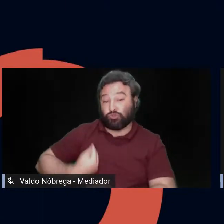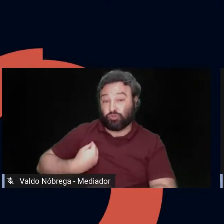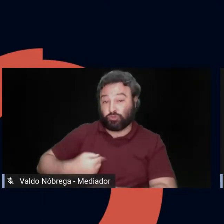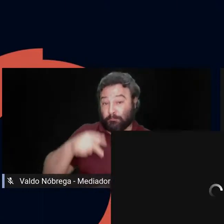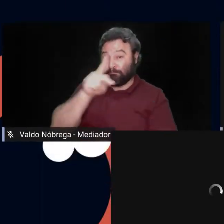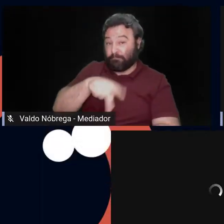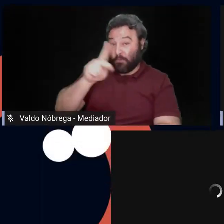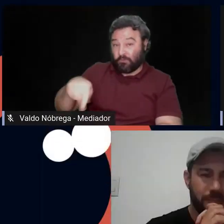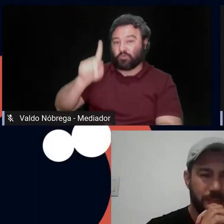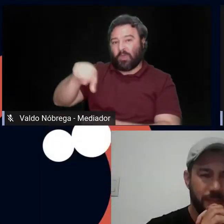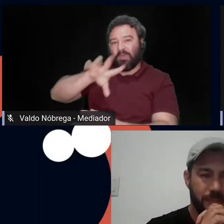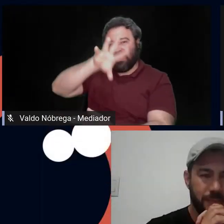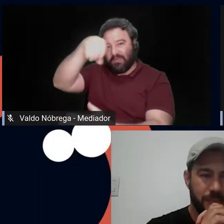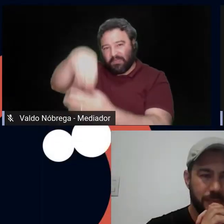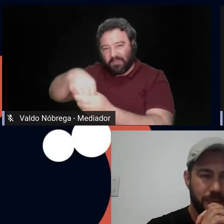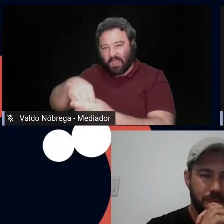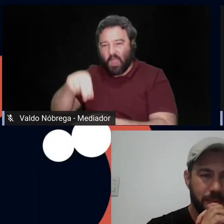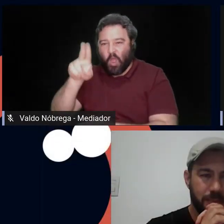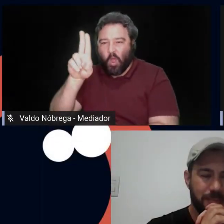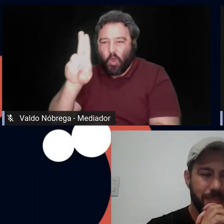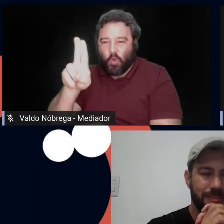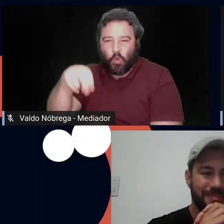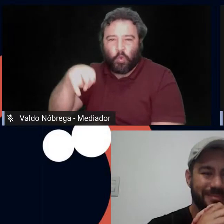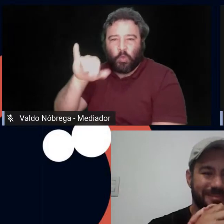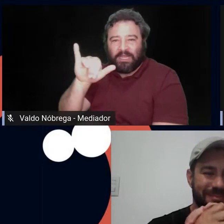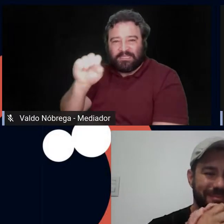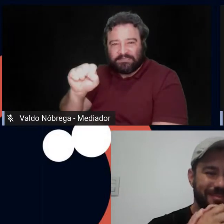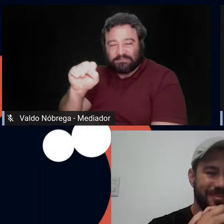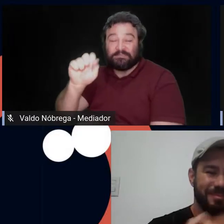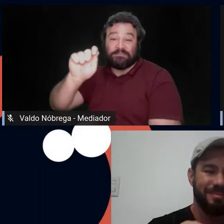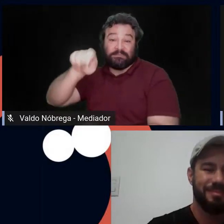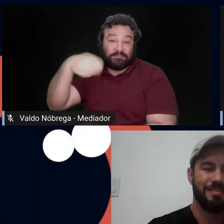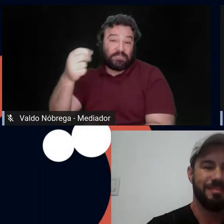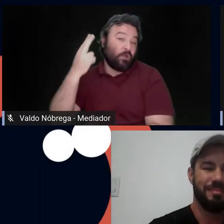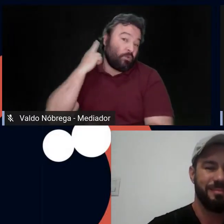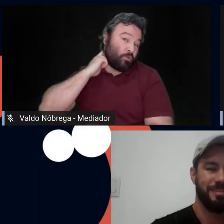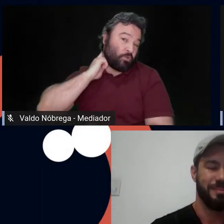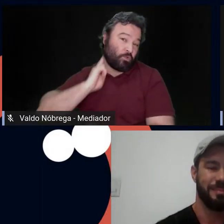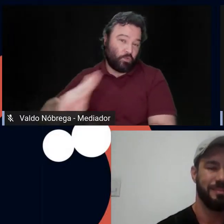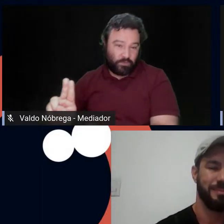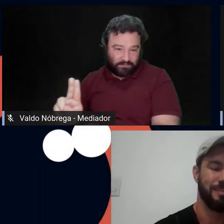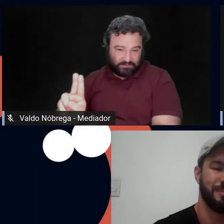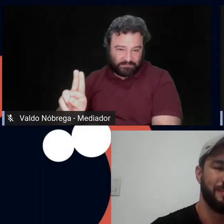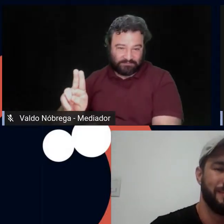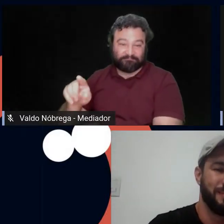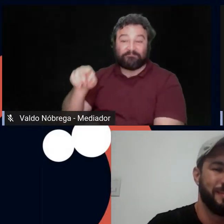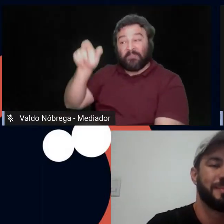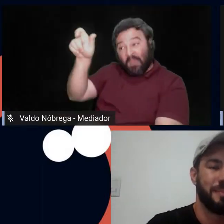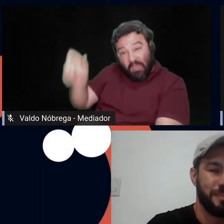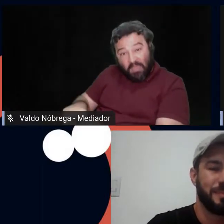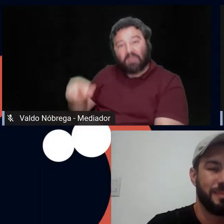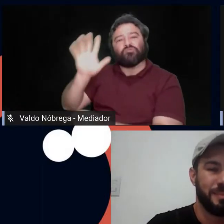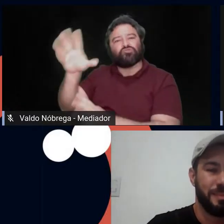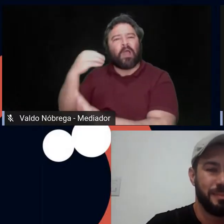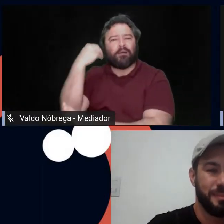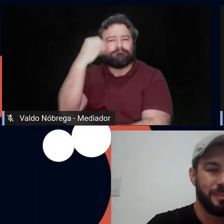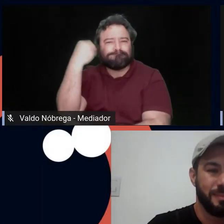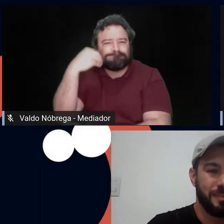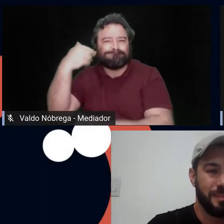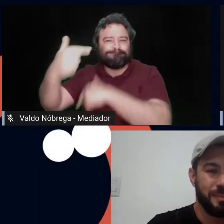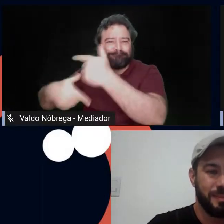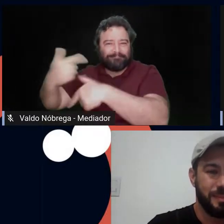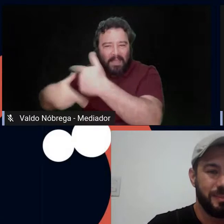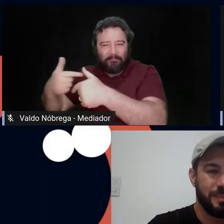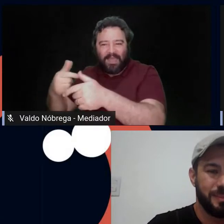Thago. O Thago ele trabalha atualmente como professor da UNIS, este é o sinal